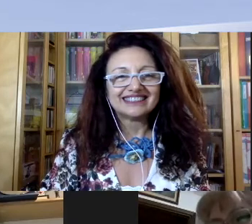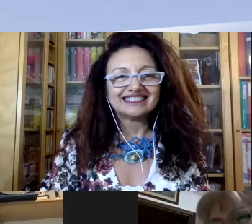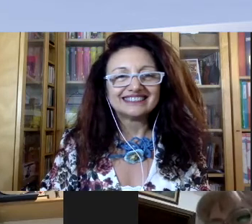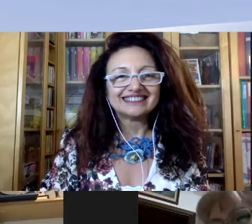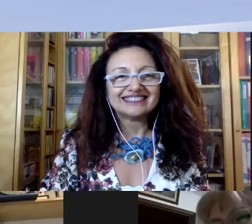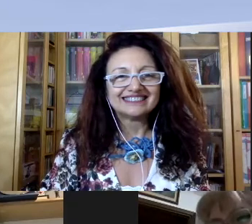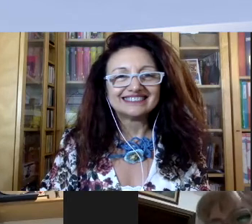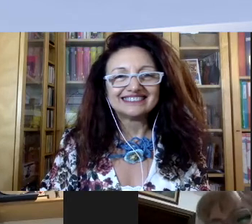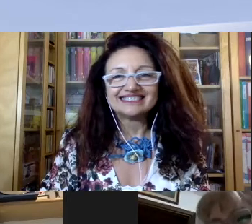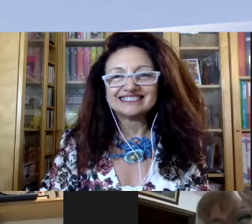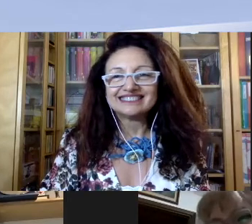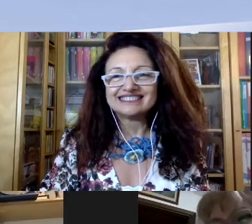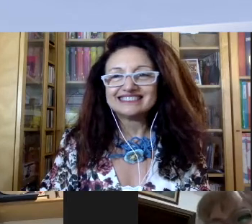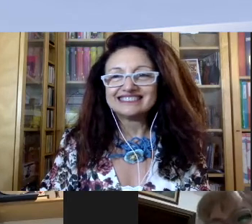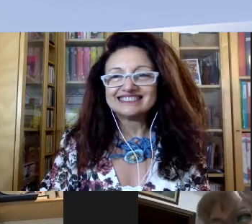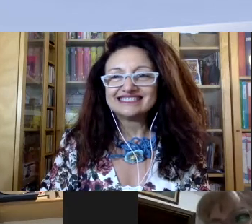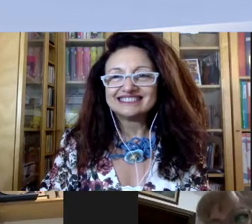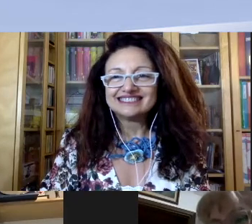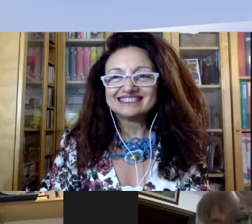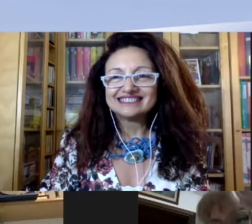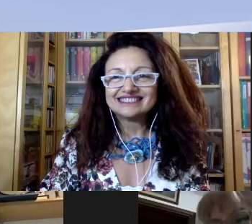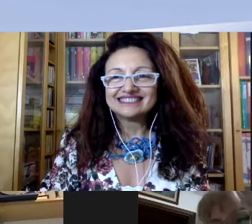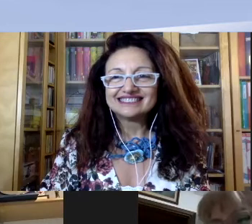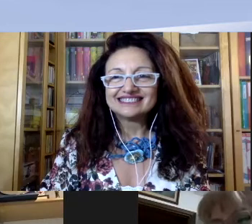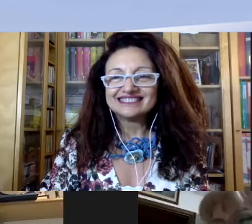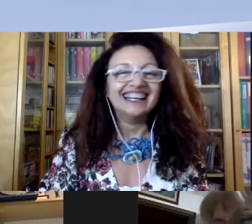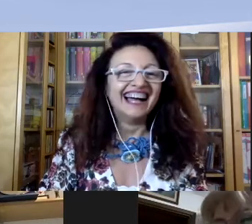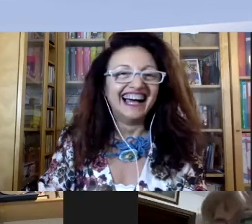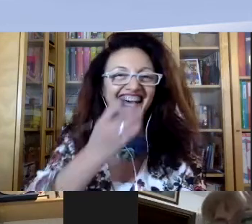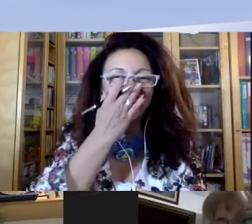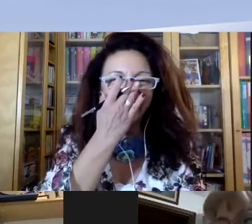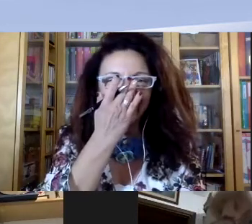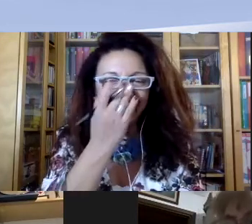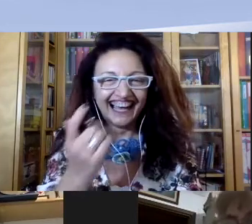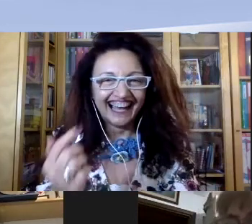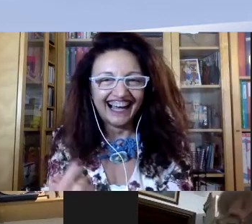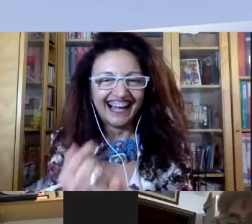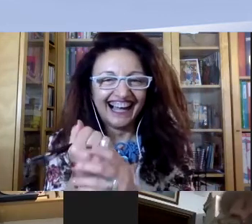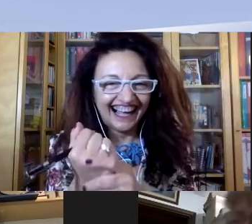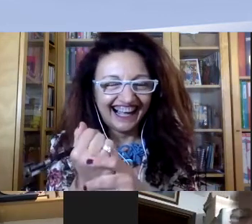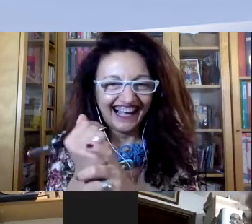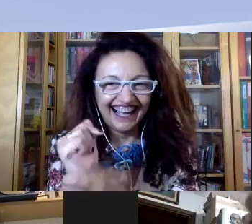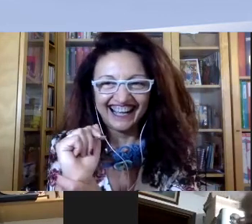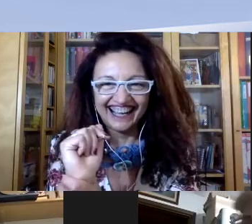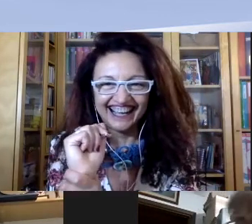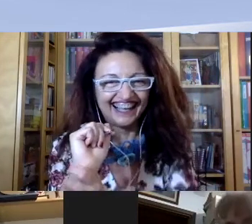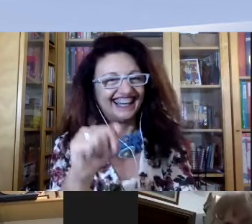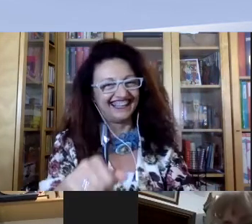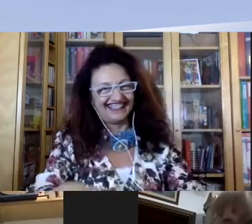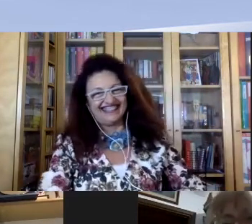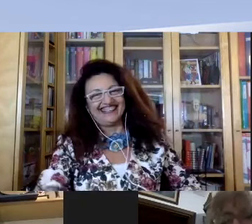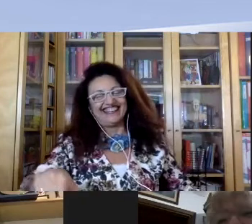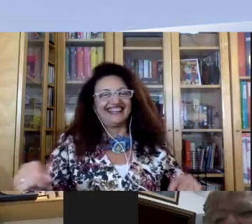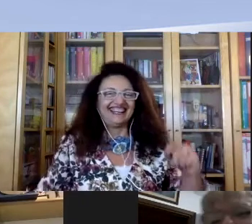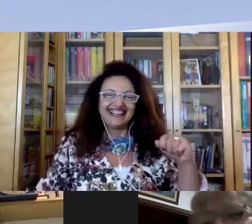pasta? Le scatole della pasta, in che senso? Dipende di che scatole ce le hai la pasta. In